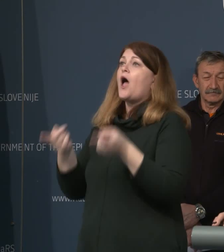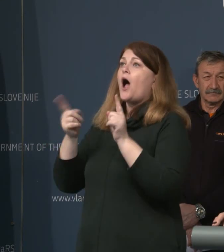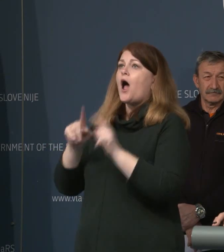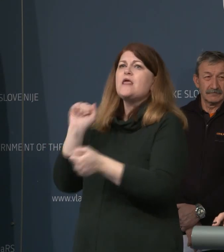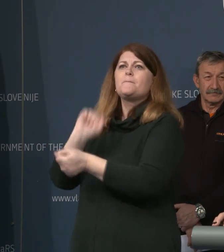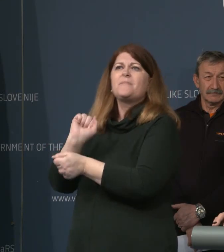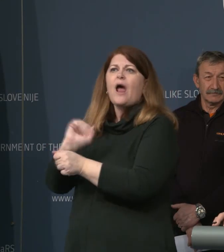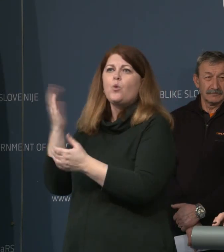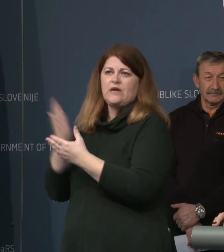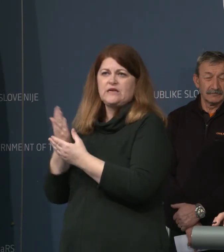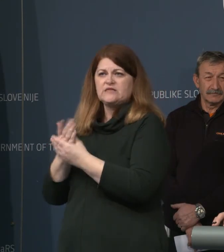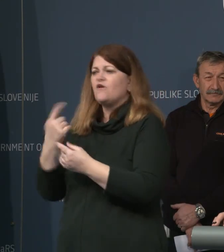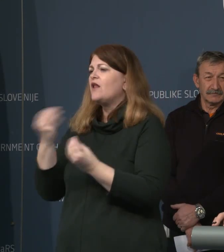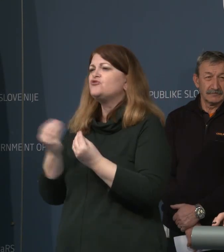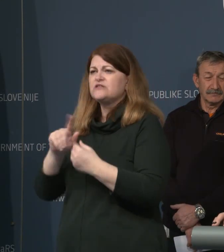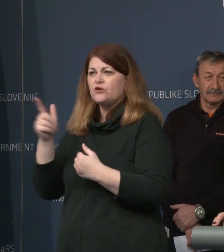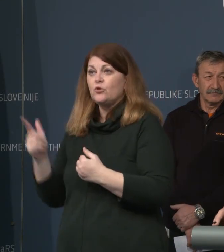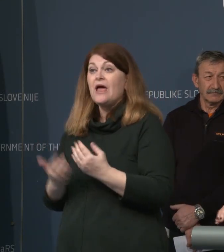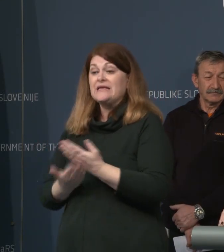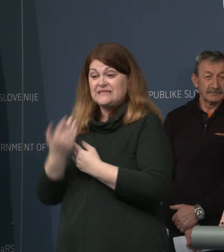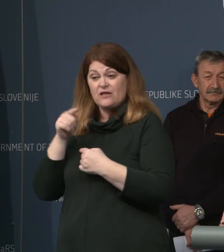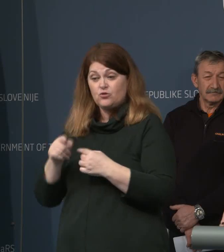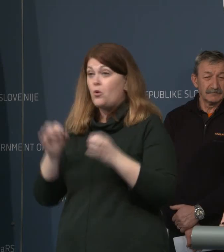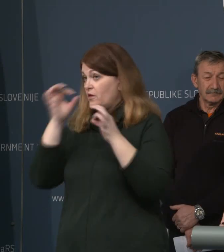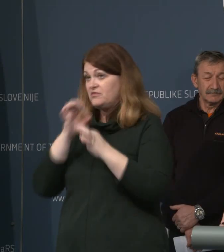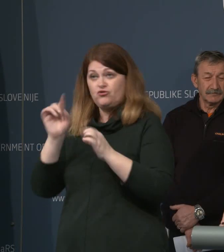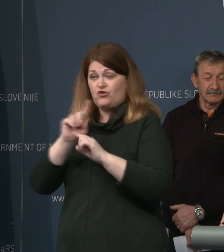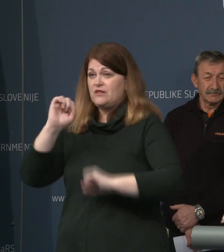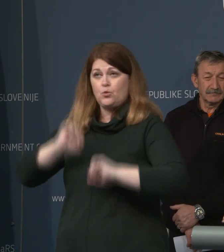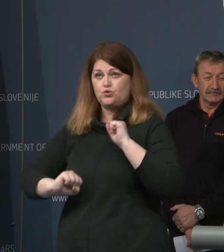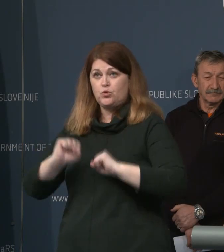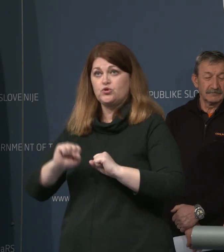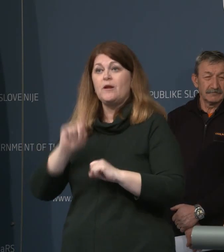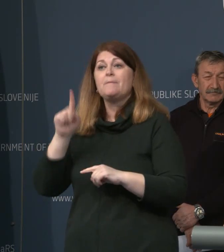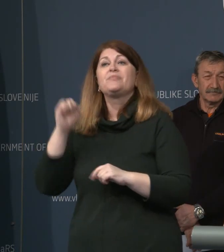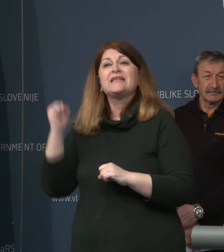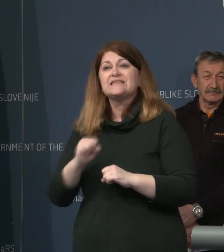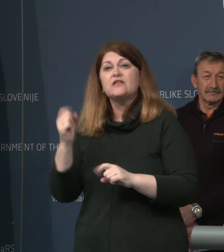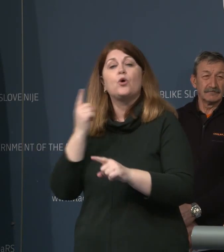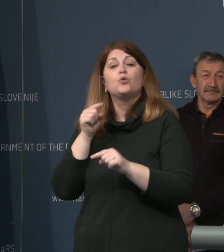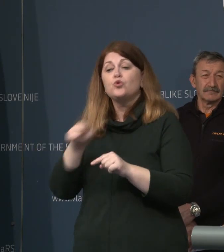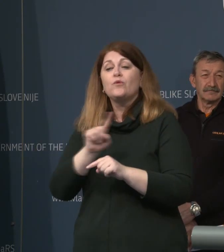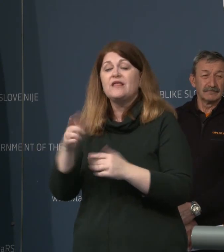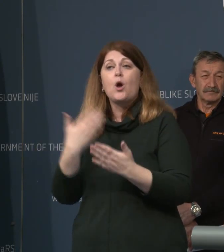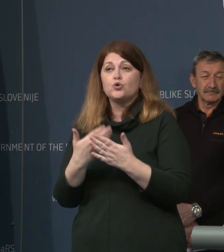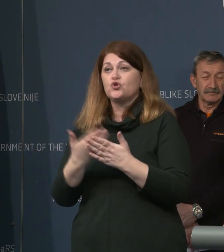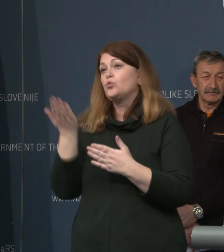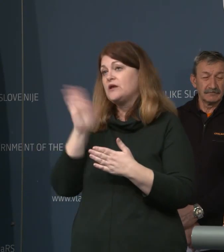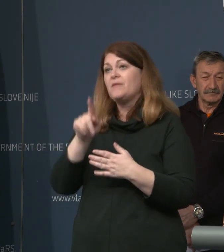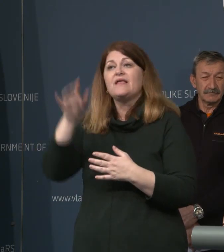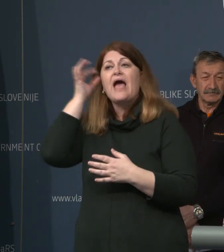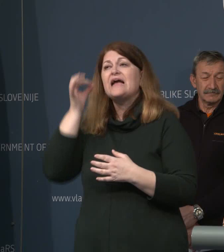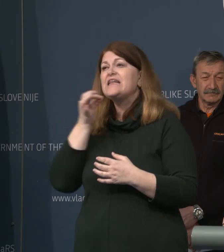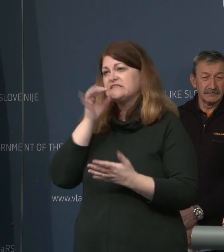pravnih nasvetov ali česarkoli drugega, saj zato seveda nihče ni usposobljen in zato tudi, to tudi ni osnovni namen tega